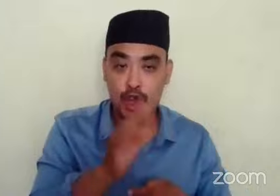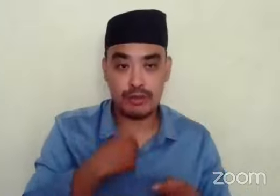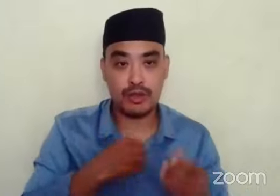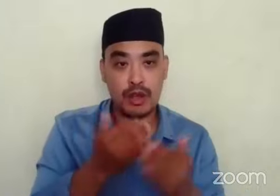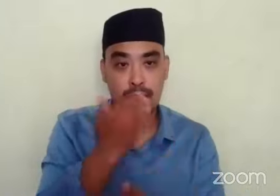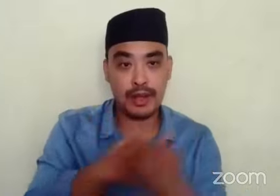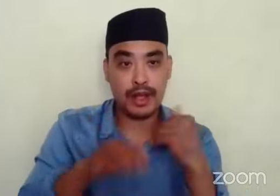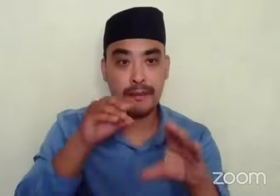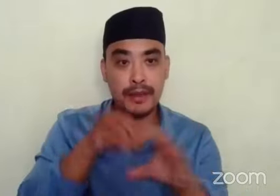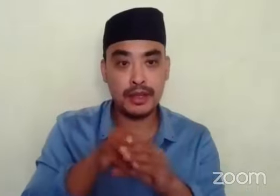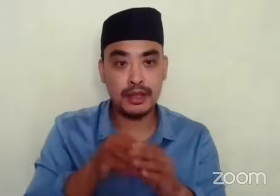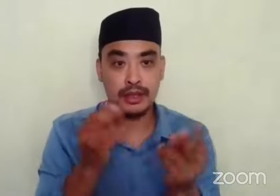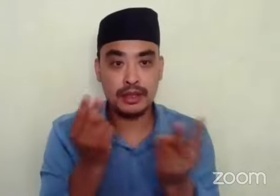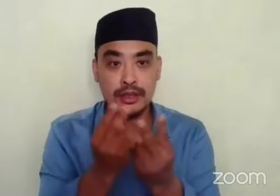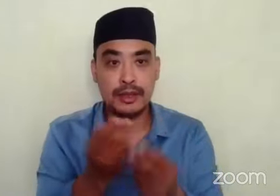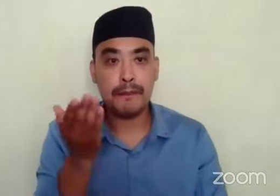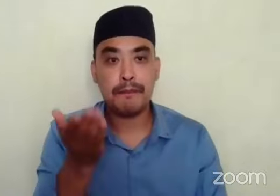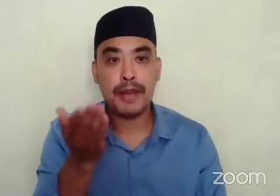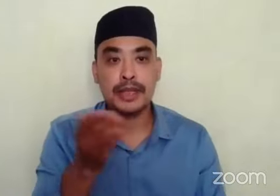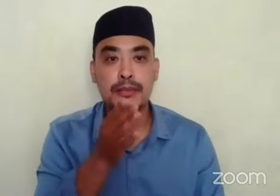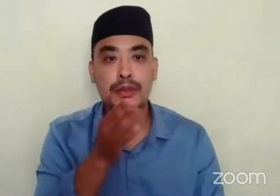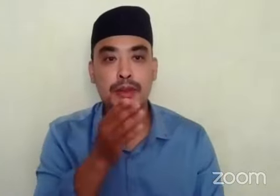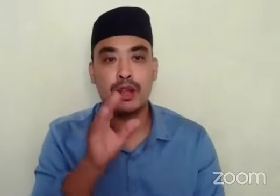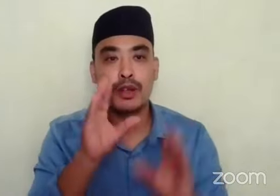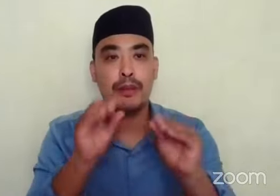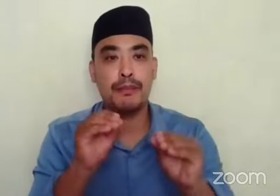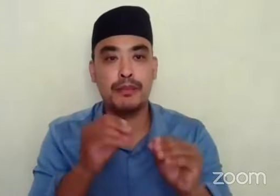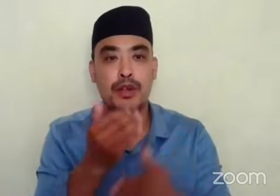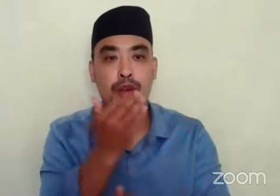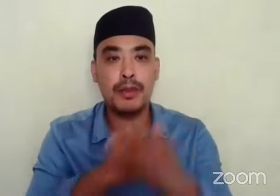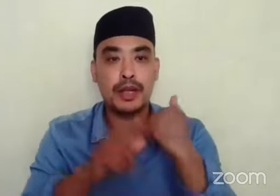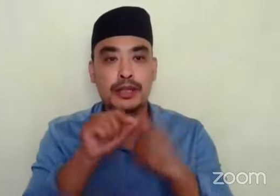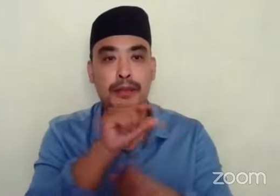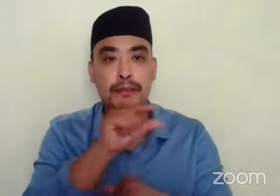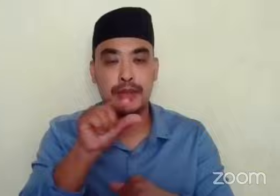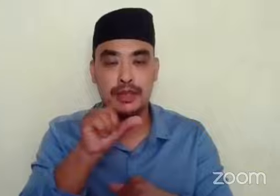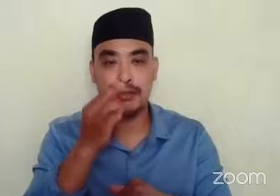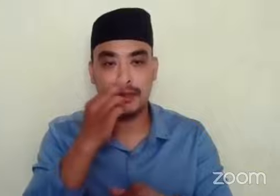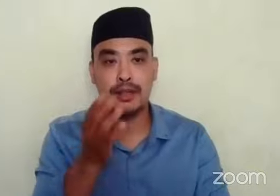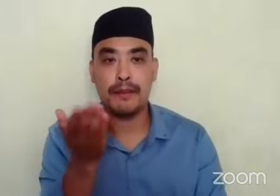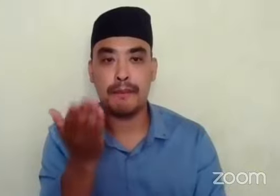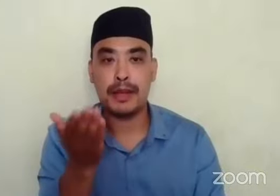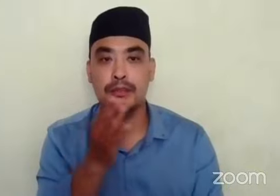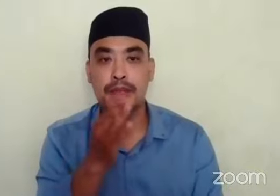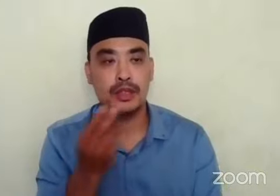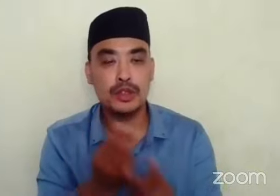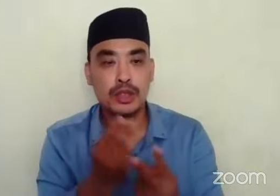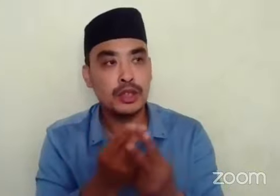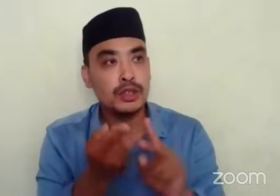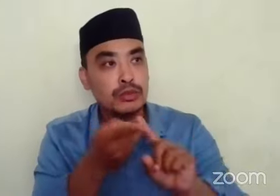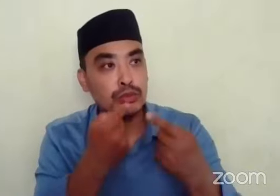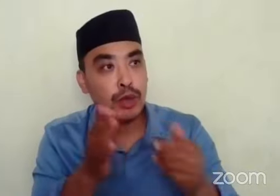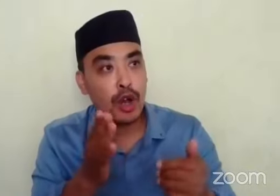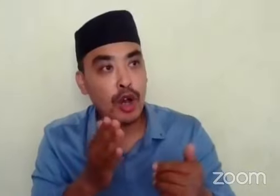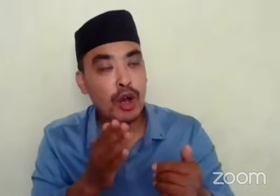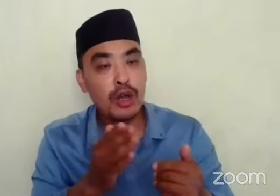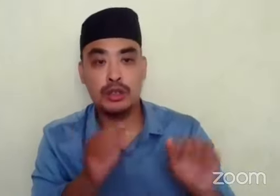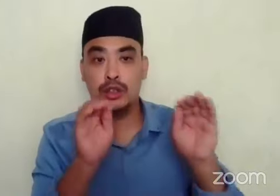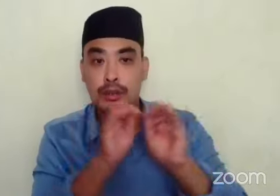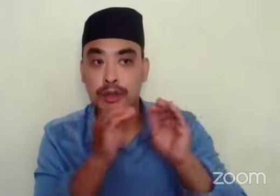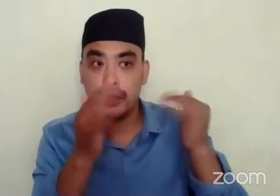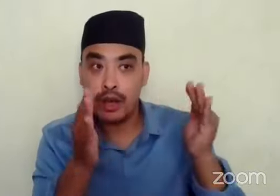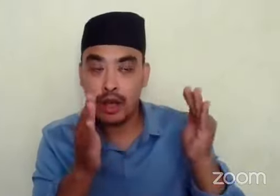के हुन्छ भनेदेखि माघी विवाह एकदमै कमै मात्रामा हुन्छ, र यो प्रेम सम्बन्ध भएर प्रेम विवाह चाहिँ हुने बढी